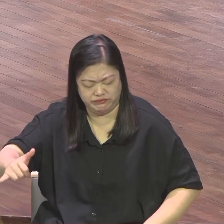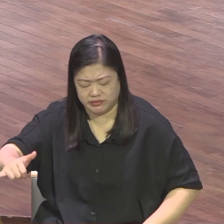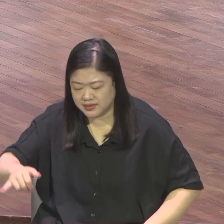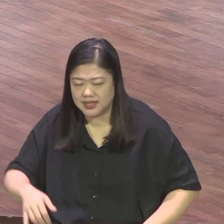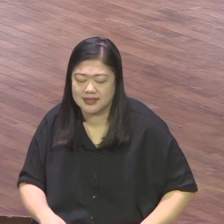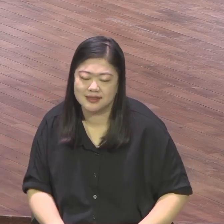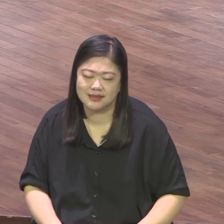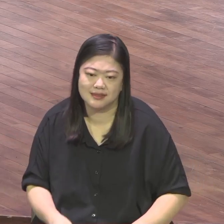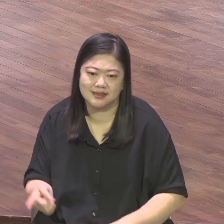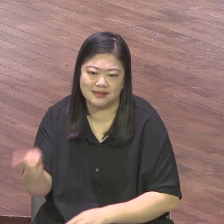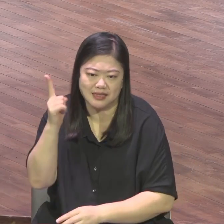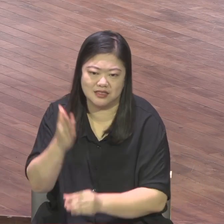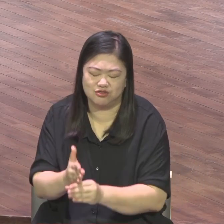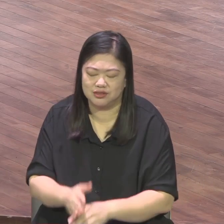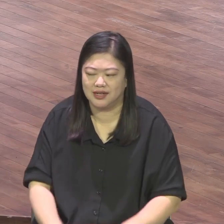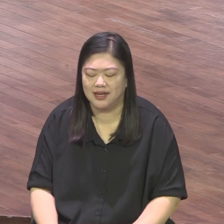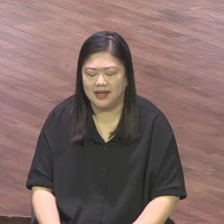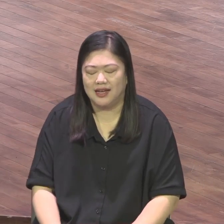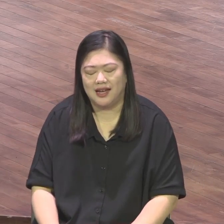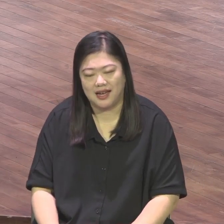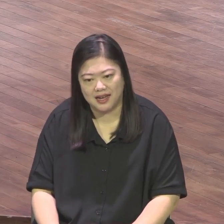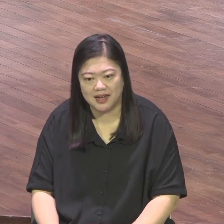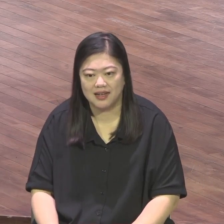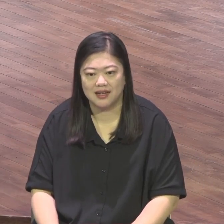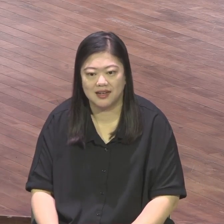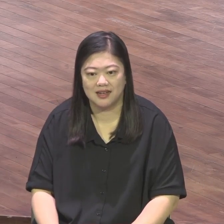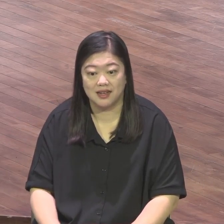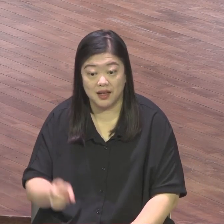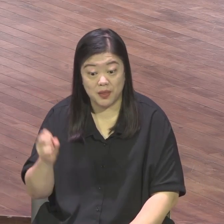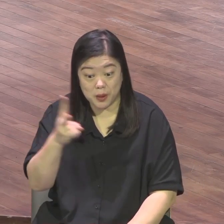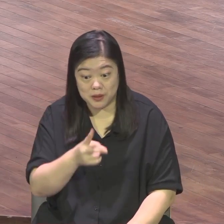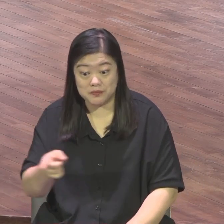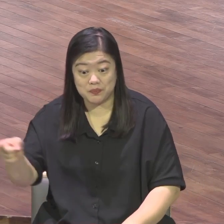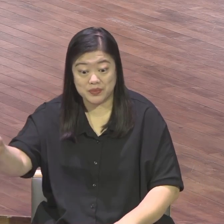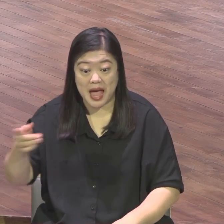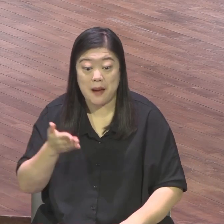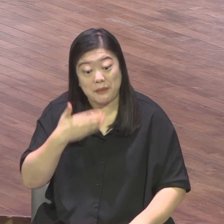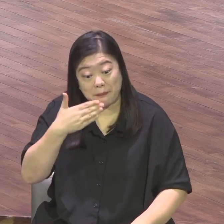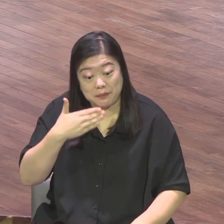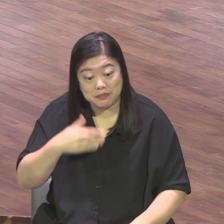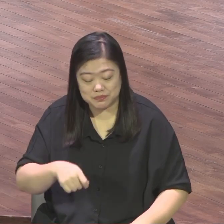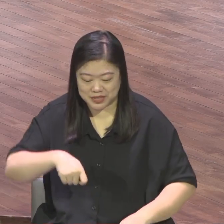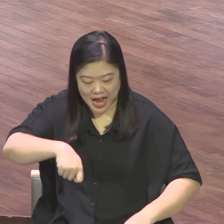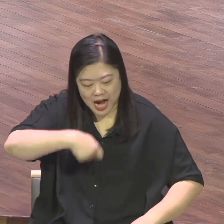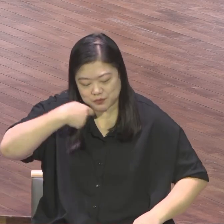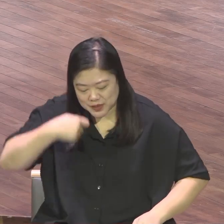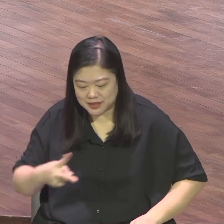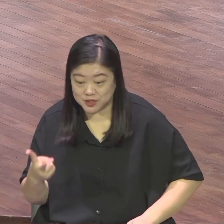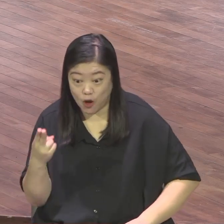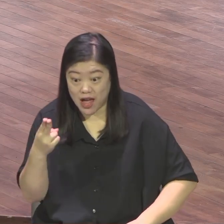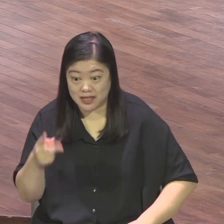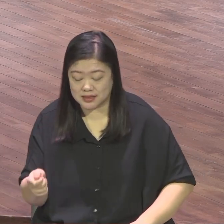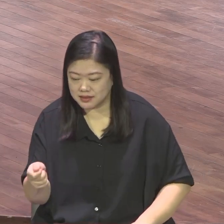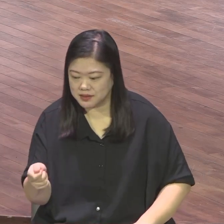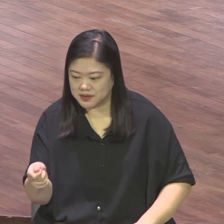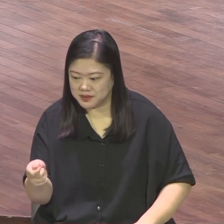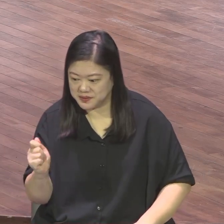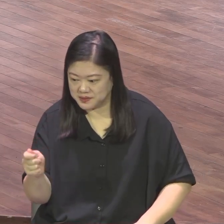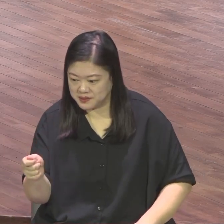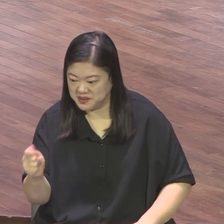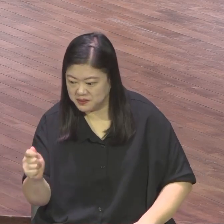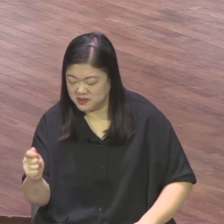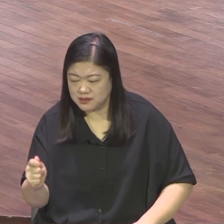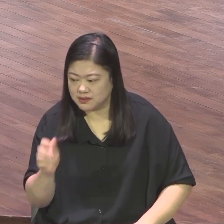그 낚시 매니아들 근데 밥 먹다가도 젓가락 가지고 제 입고요. 요렇게 한대요. 요렇게